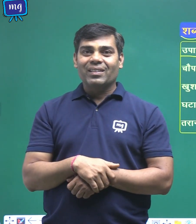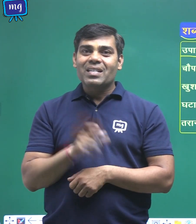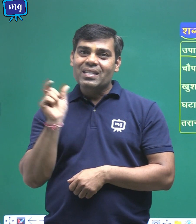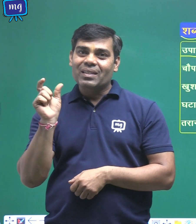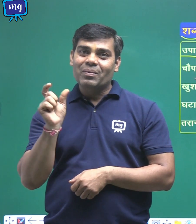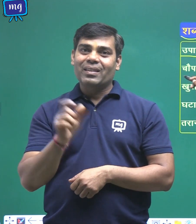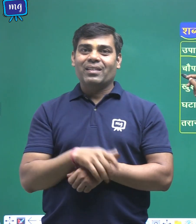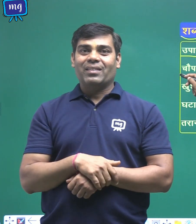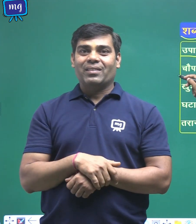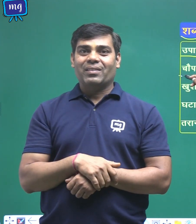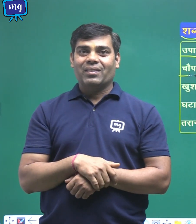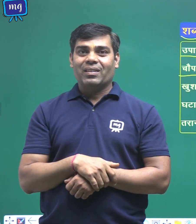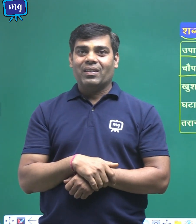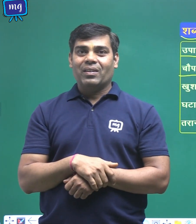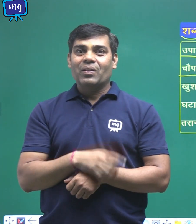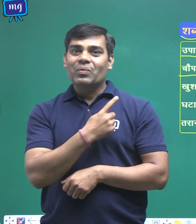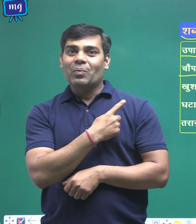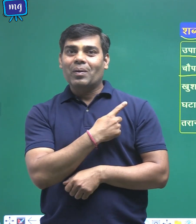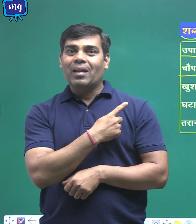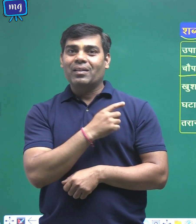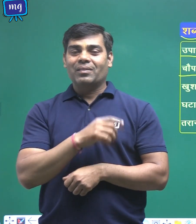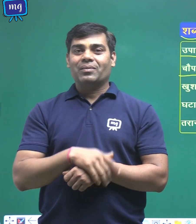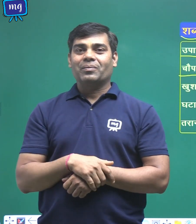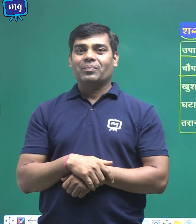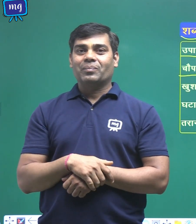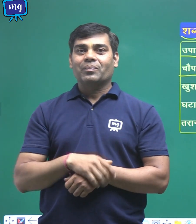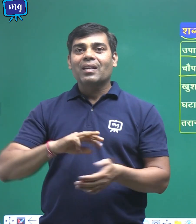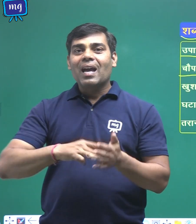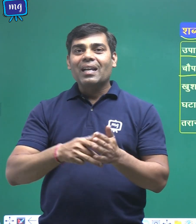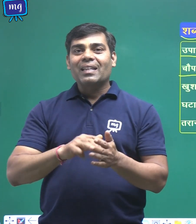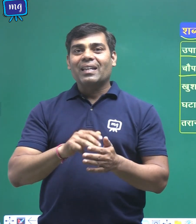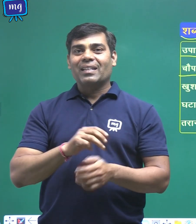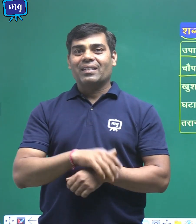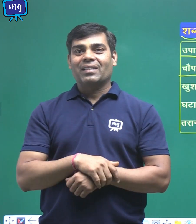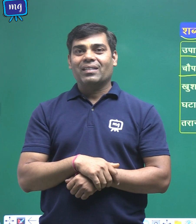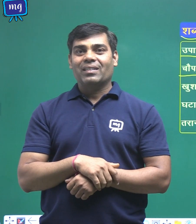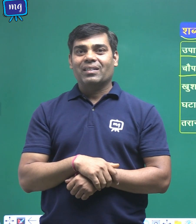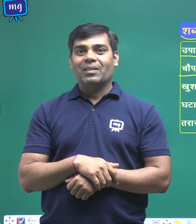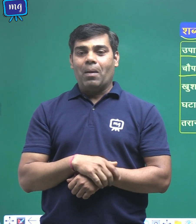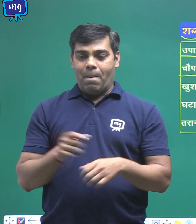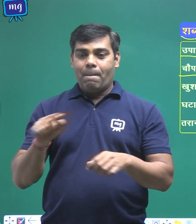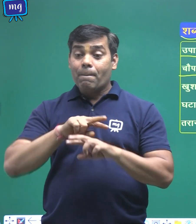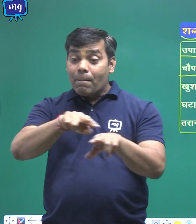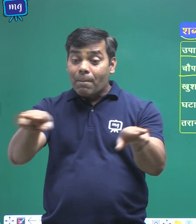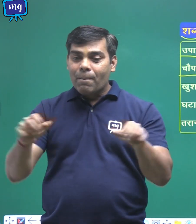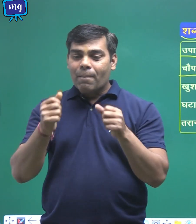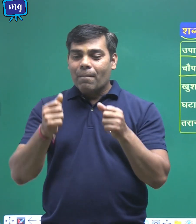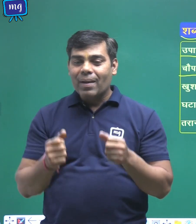शब्द है चौपाल, अर्थ है बैठक।